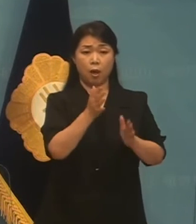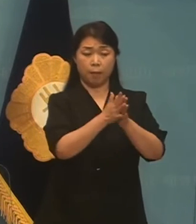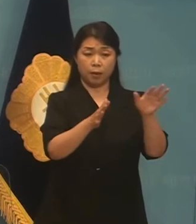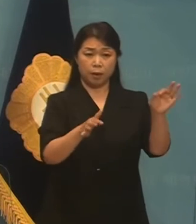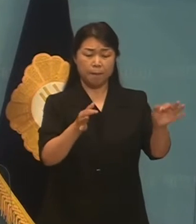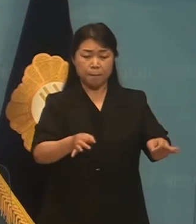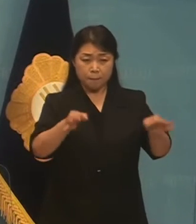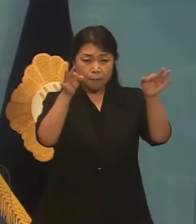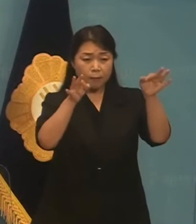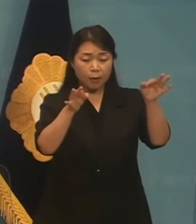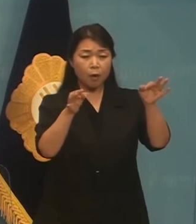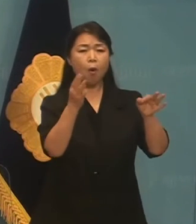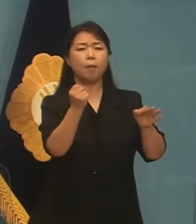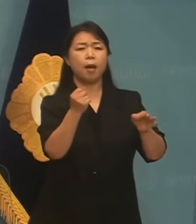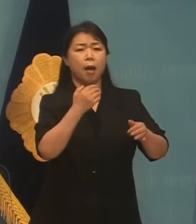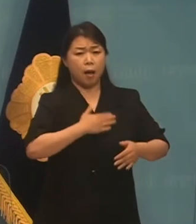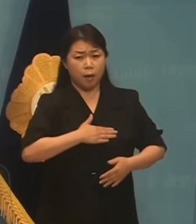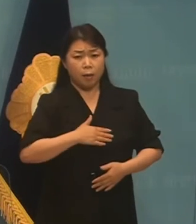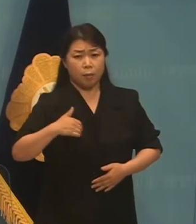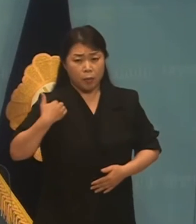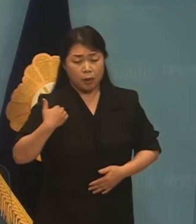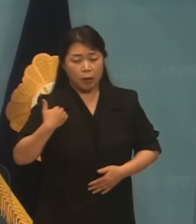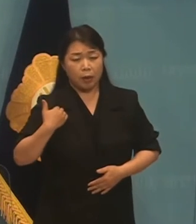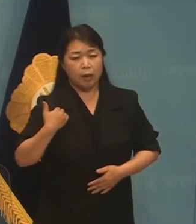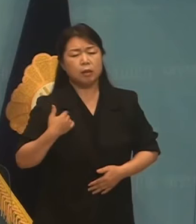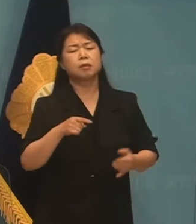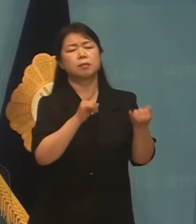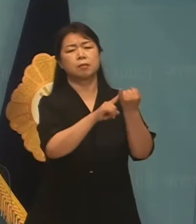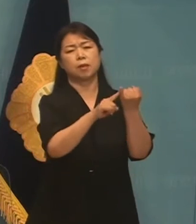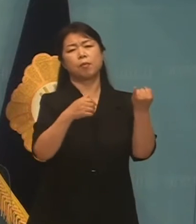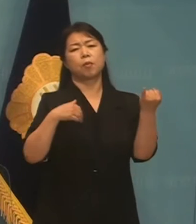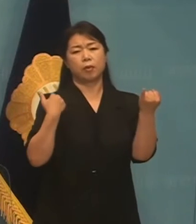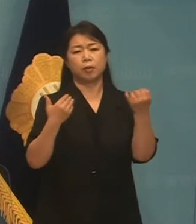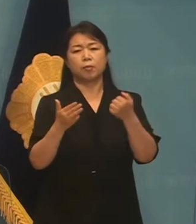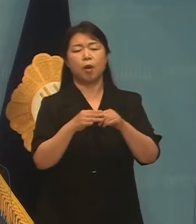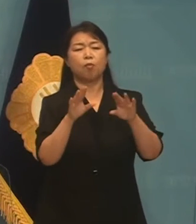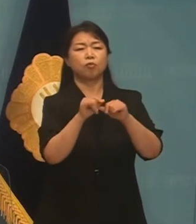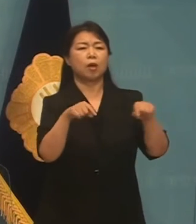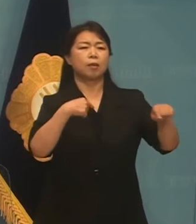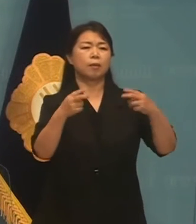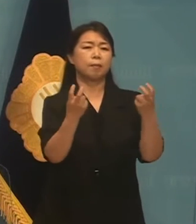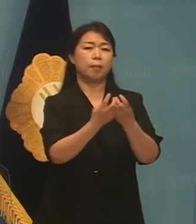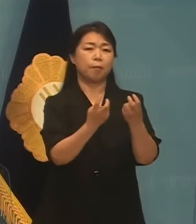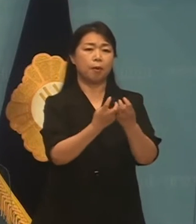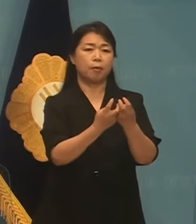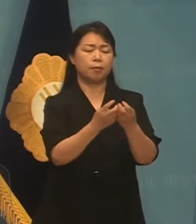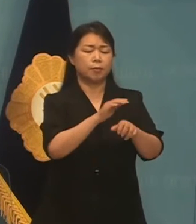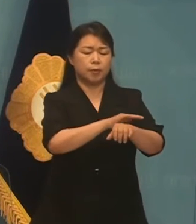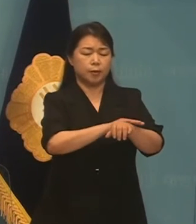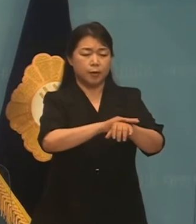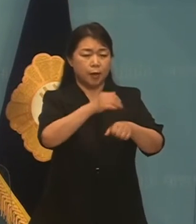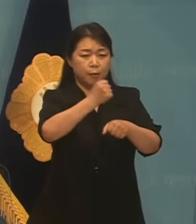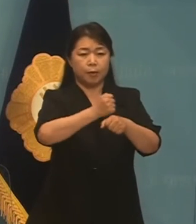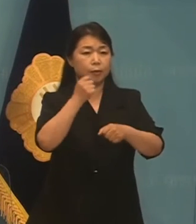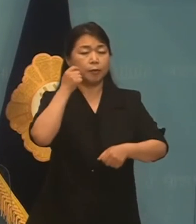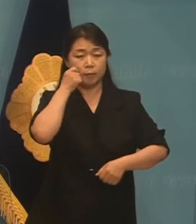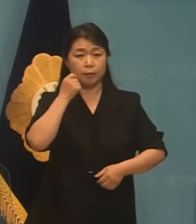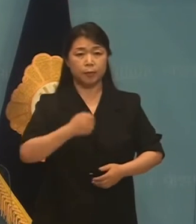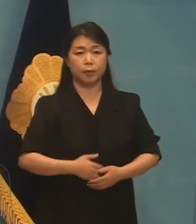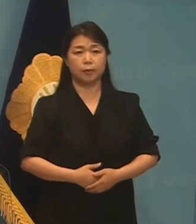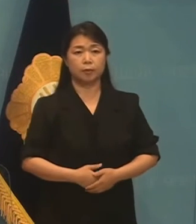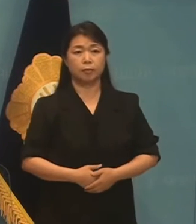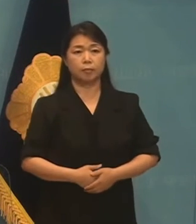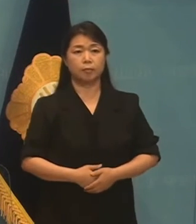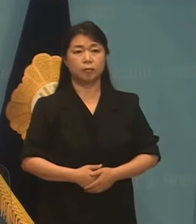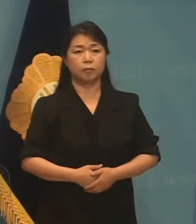얼마나 올랐는지 자체를 모르니 부동산 대책이 올바로 나올 수가 없었던 것입니다.